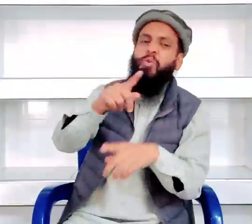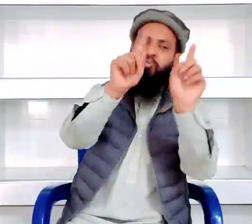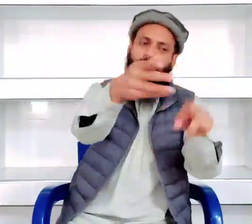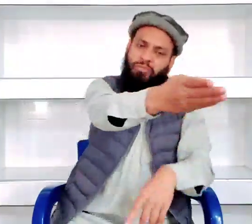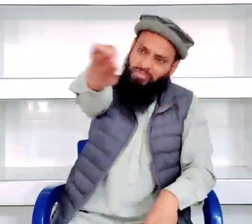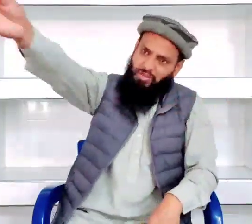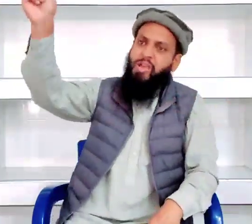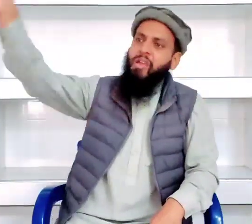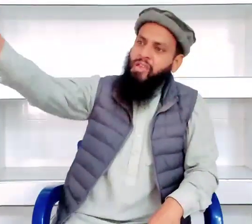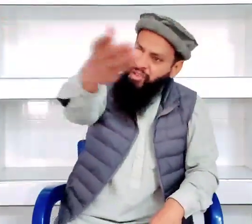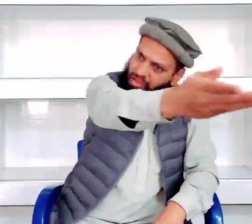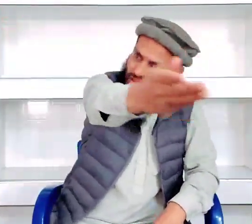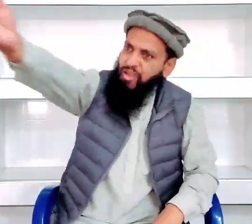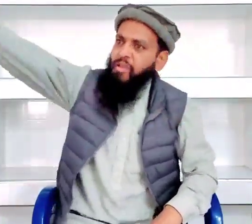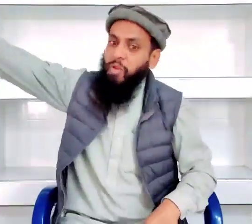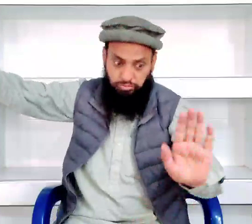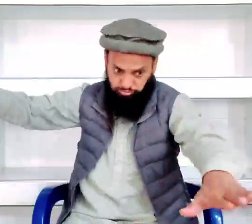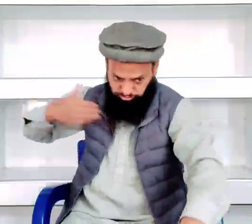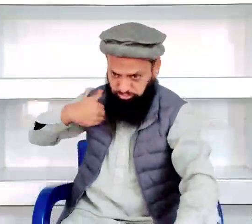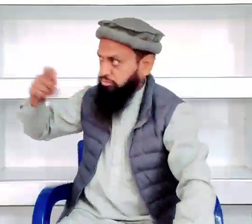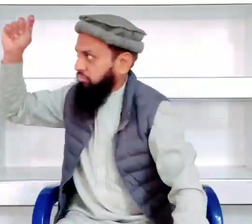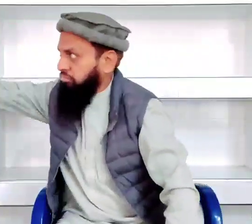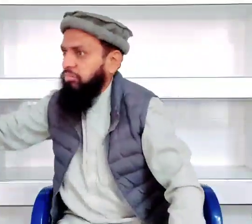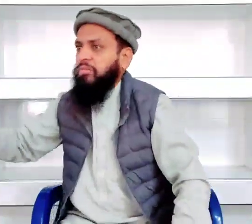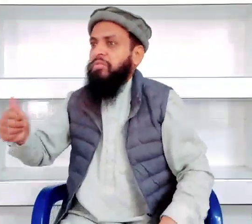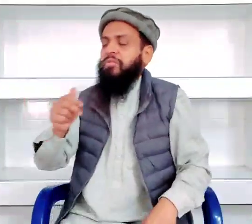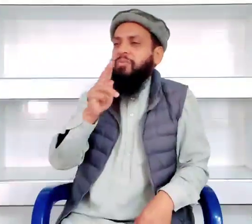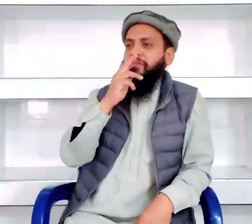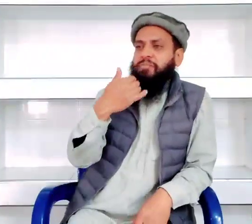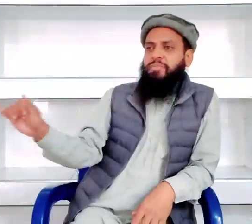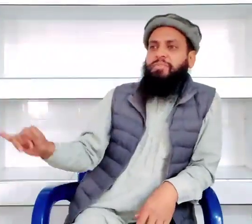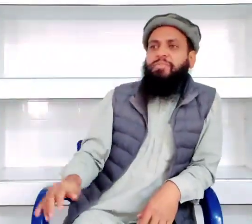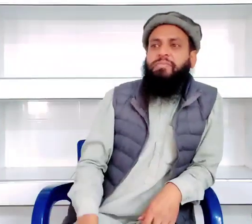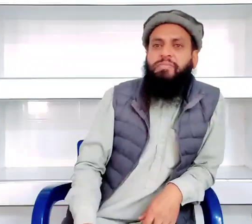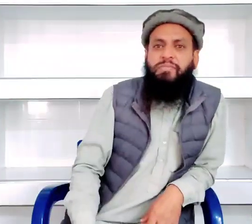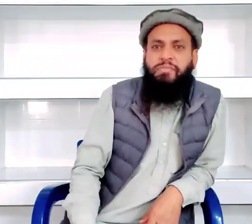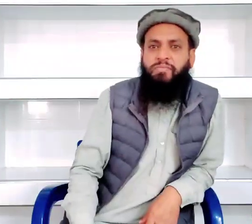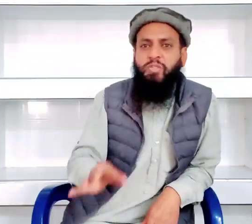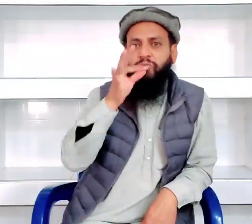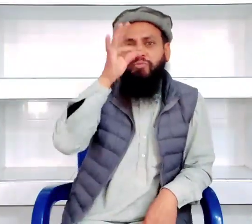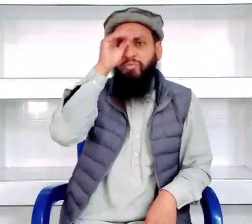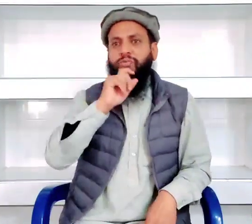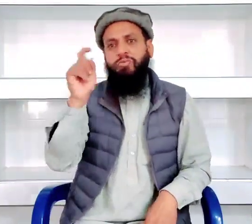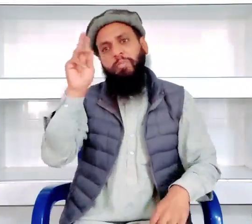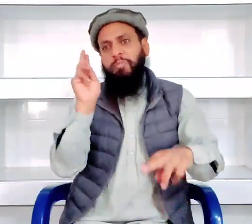درست نہیں اے تو رسول اللہ صلی اللہ علیہ وسلم نے منع کرنا اور اس